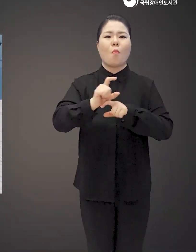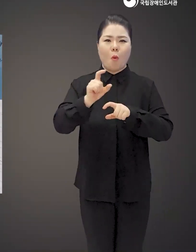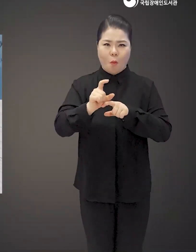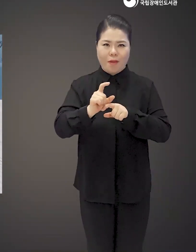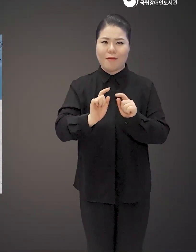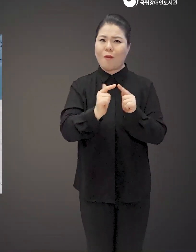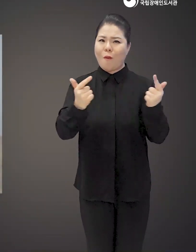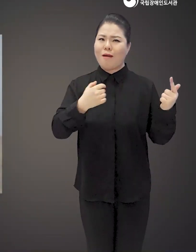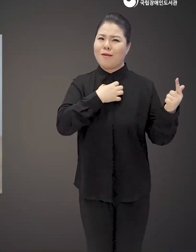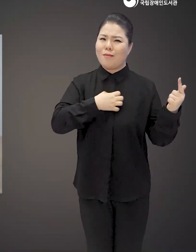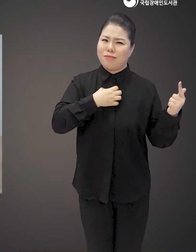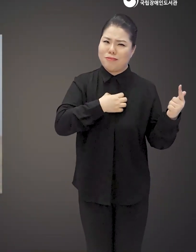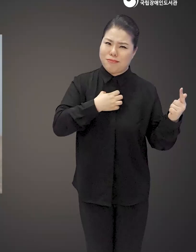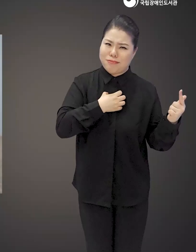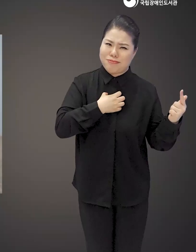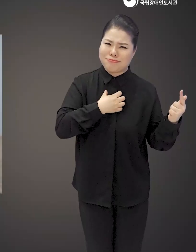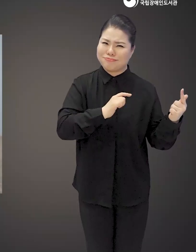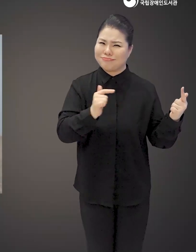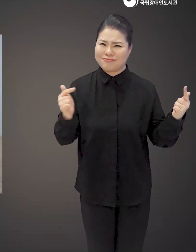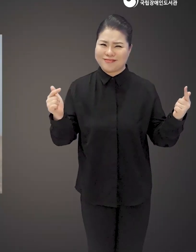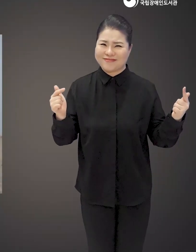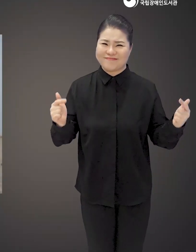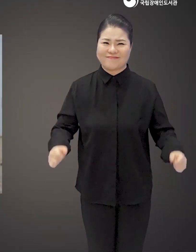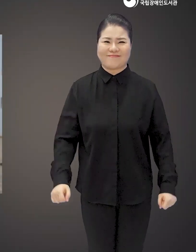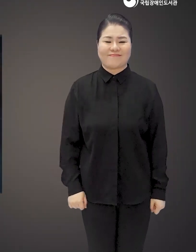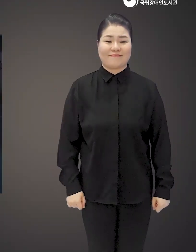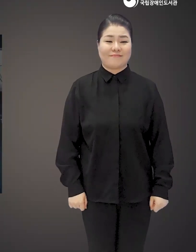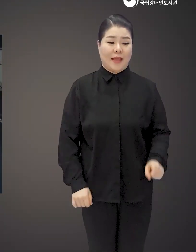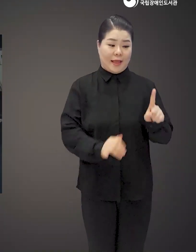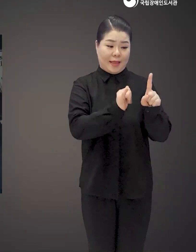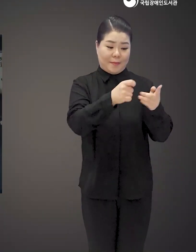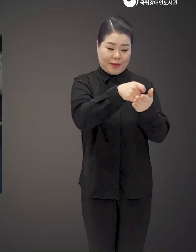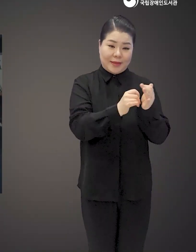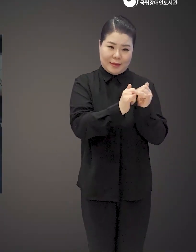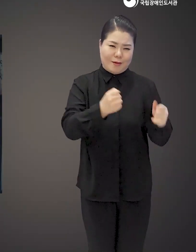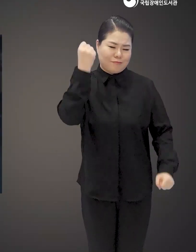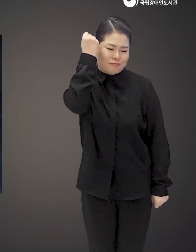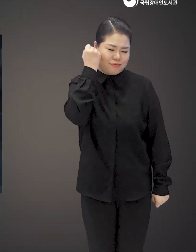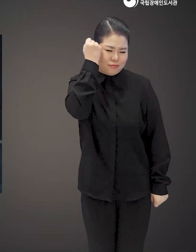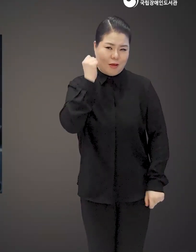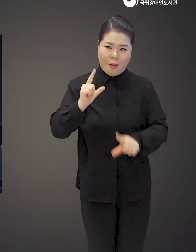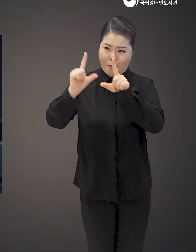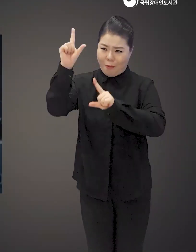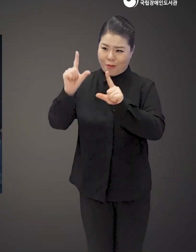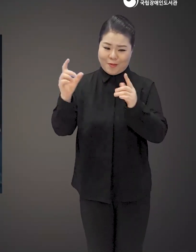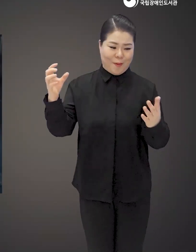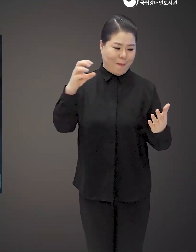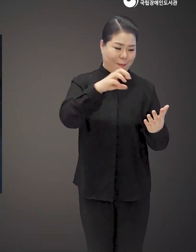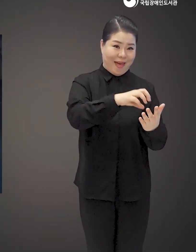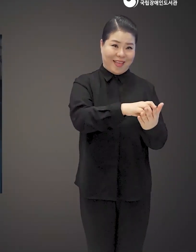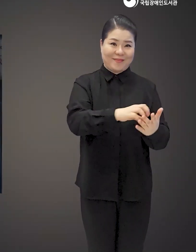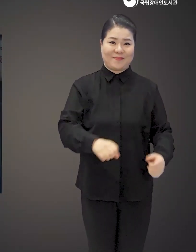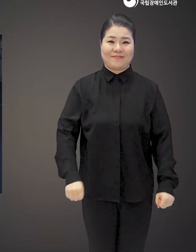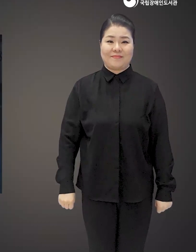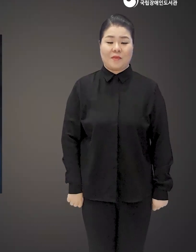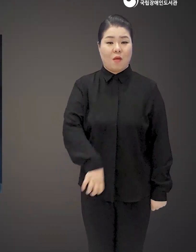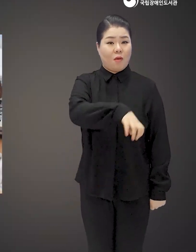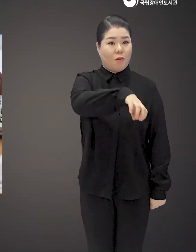고뇌, 여러 가지 걱정까지 한 명의 기자가 고군분투하는 모습이 고스란히 담겨